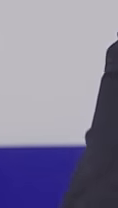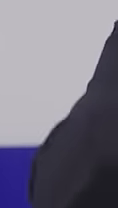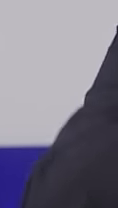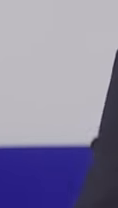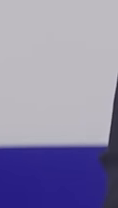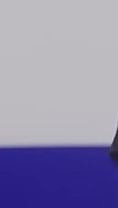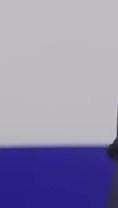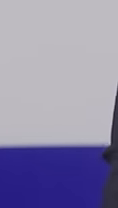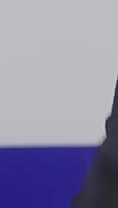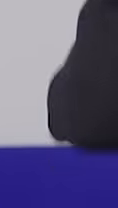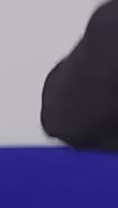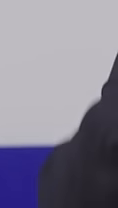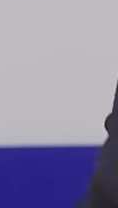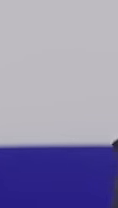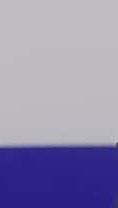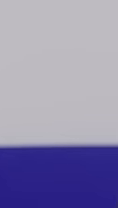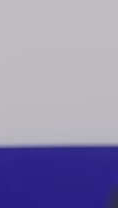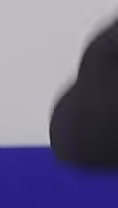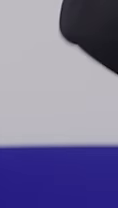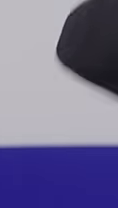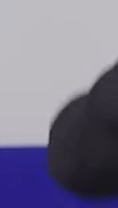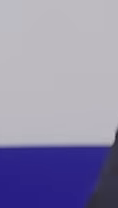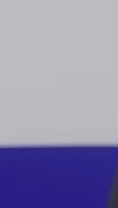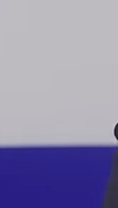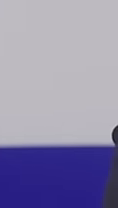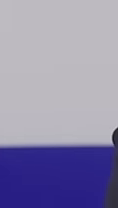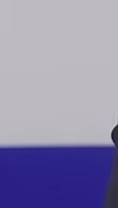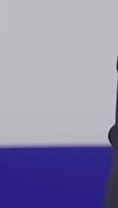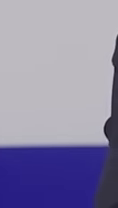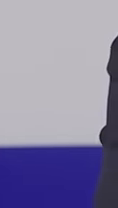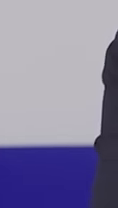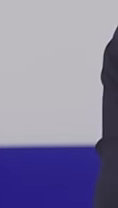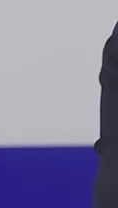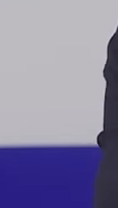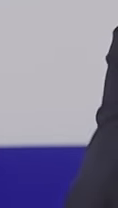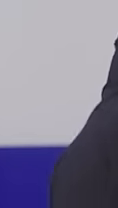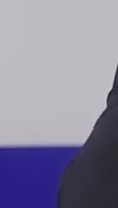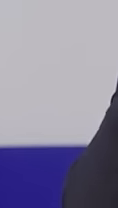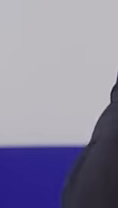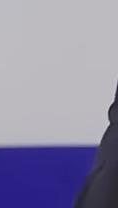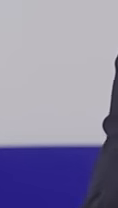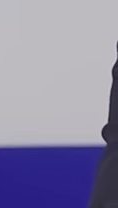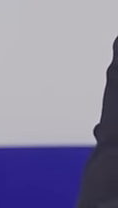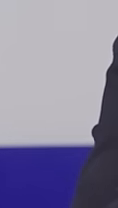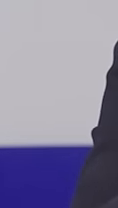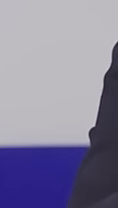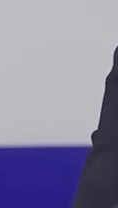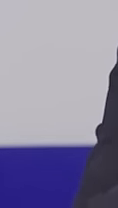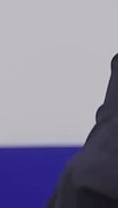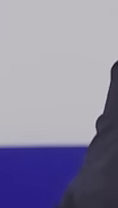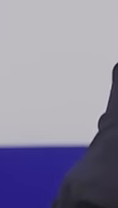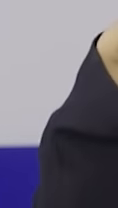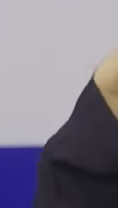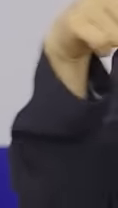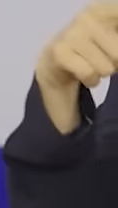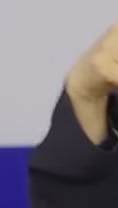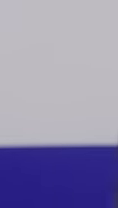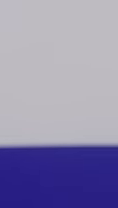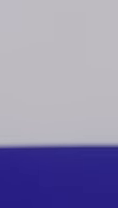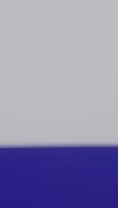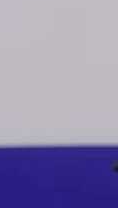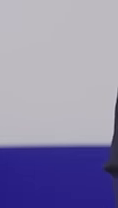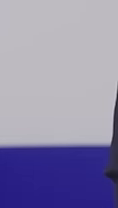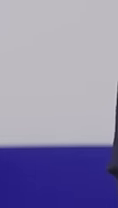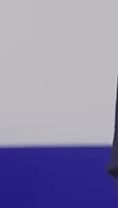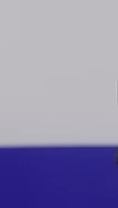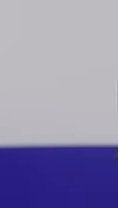신안군이 군 단위 중에서 가장 열악한데 유일하게 인구가 늘어나고 있습니다. 작년에도